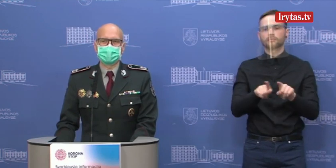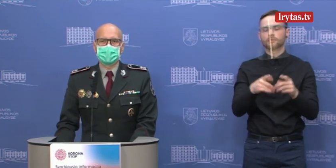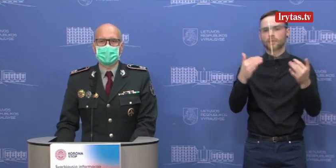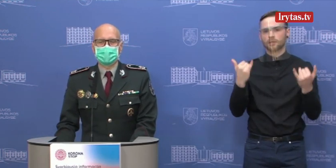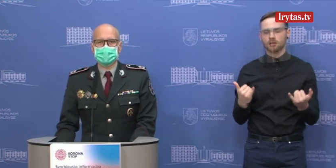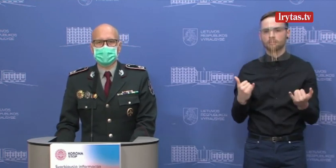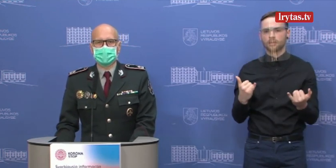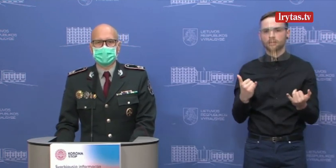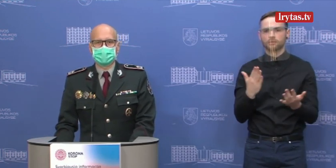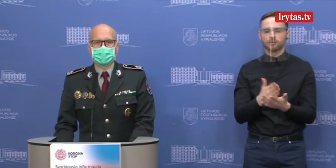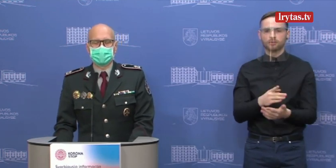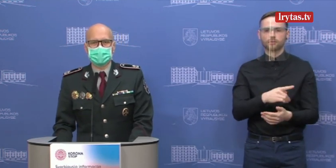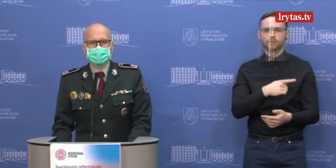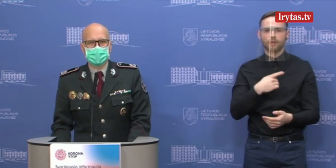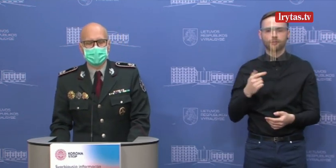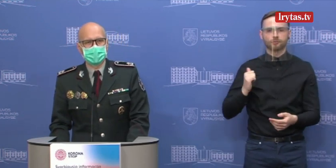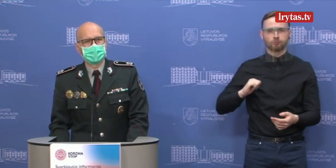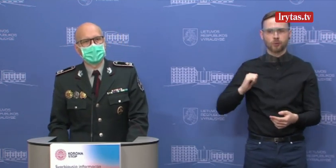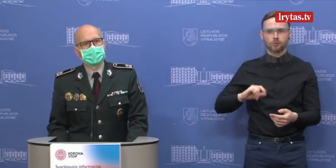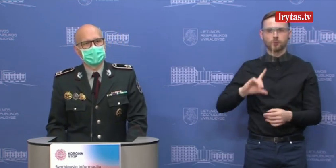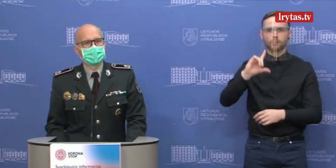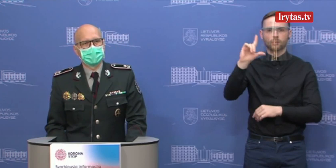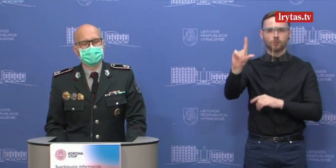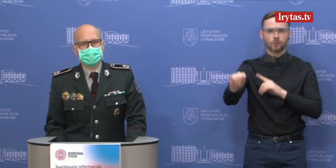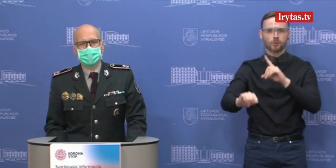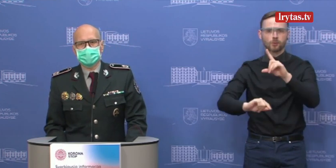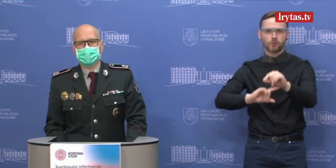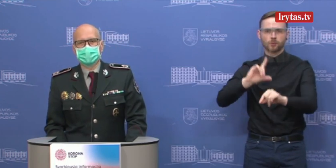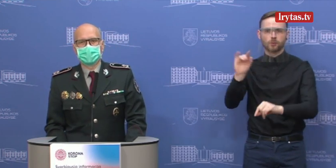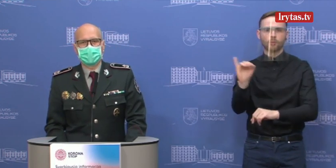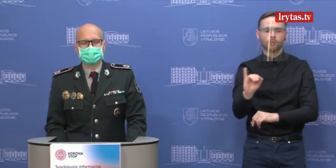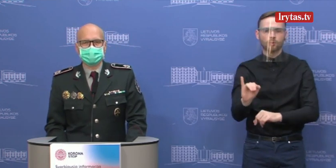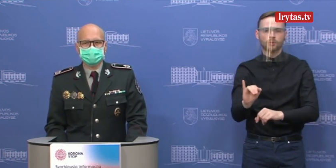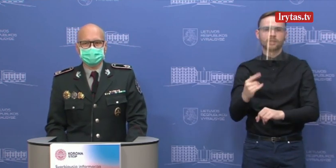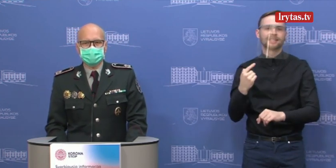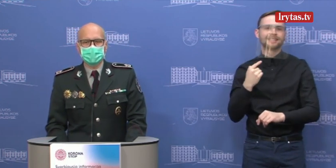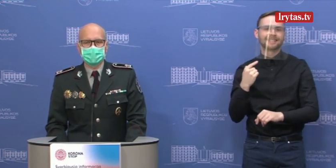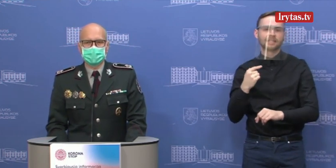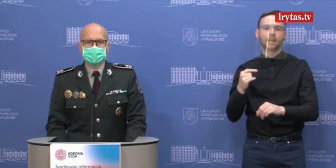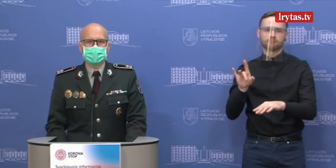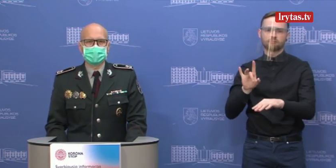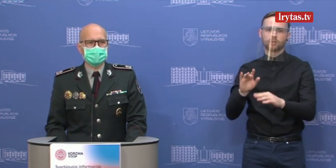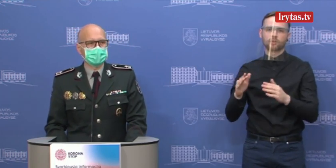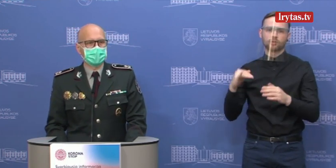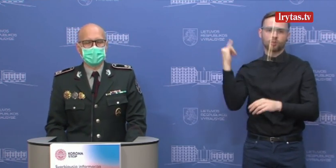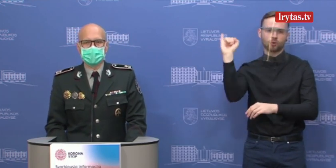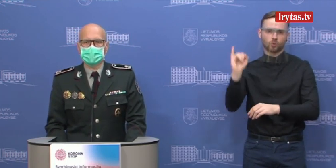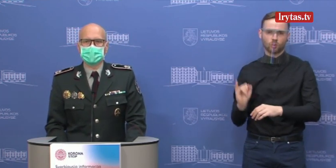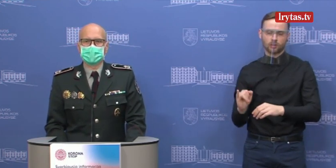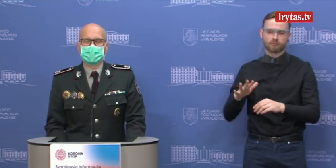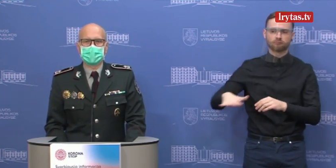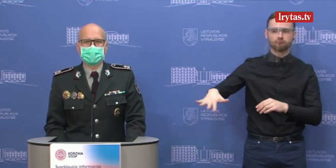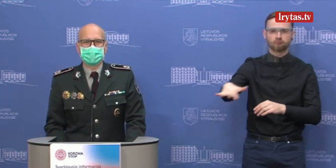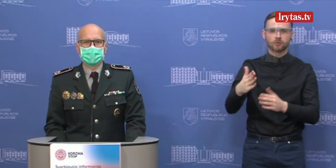didėjimas, rūtų didėjimas vykstant per jūrų uostos Rygoje, tačiau mūsų